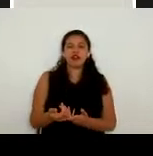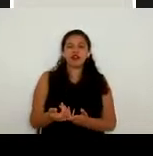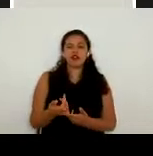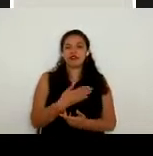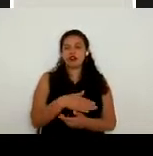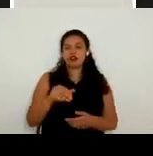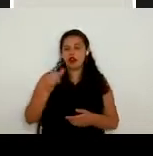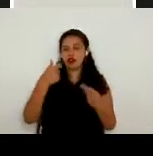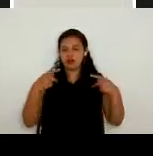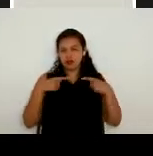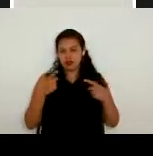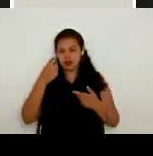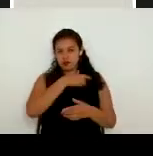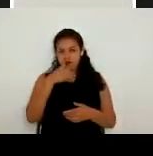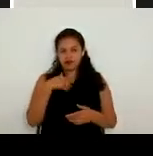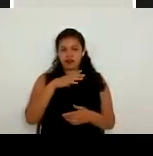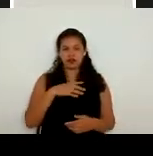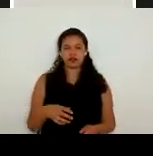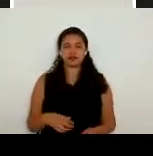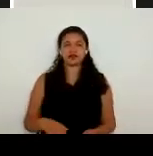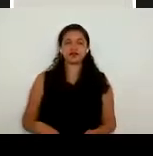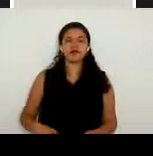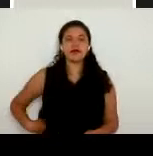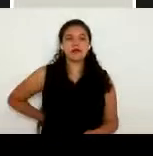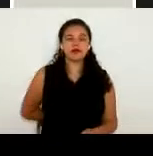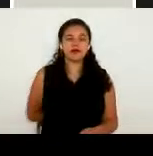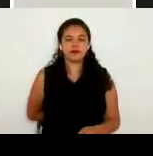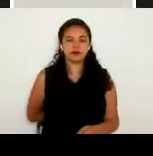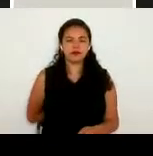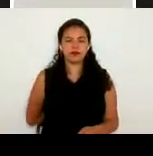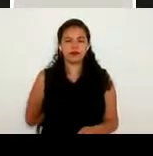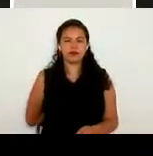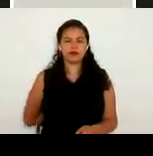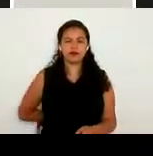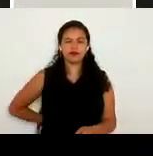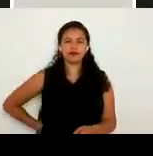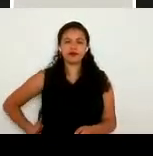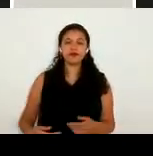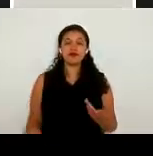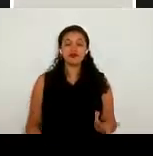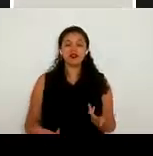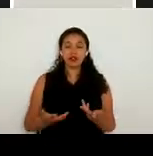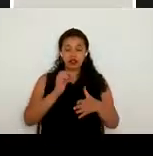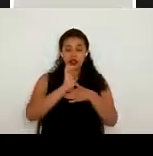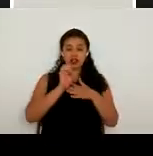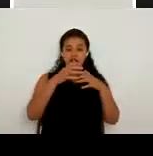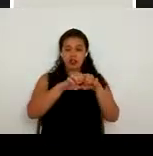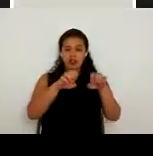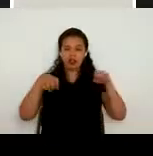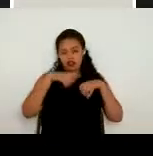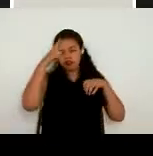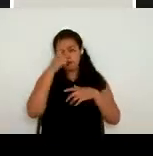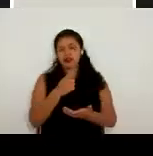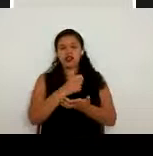integrantes y entonces ella dice que el equipo de rehabilitación tiene que estar muy cuidadoso al